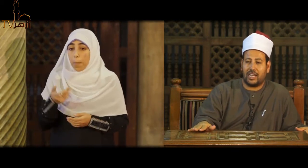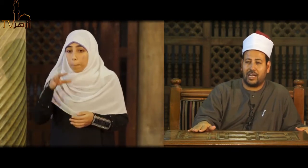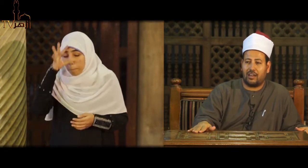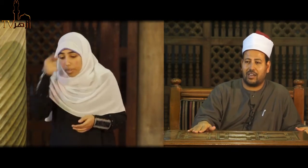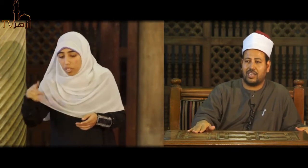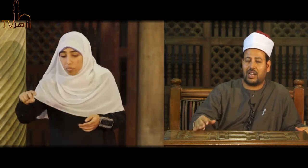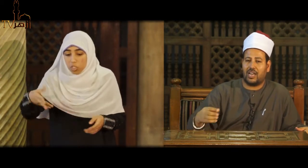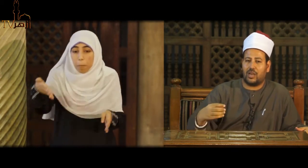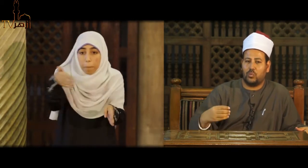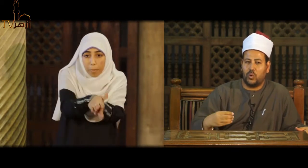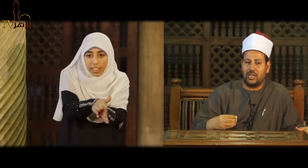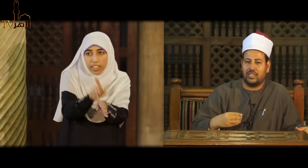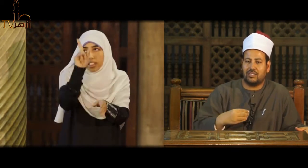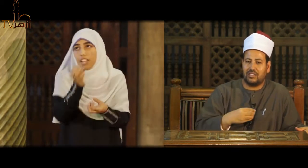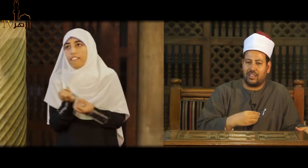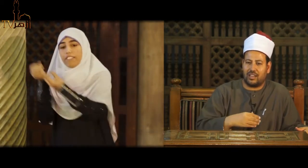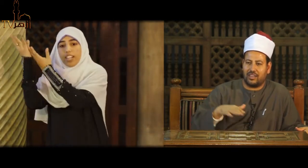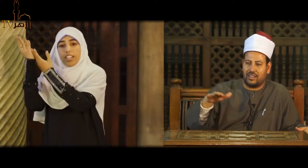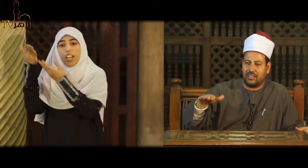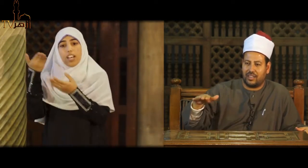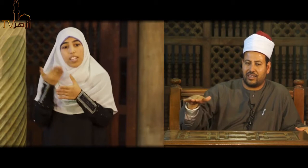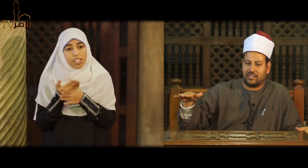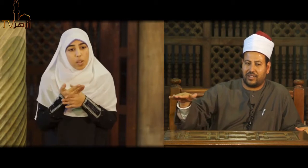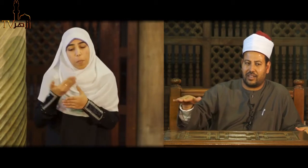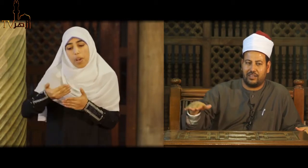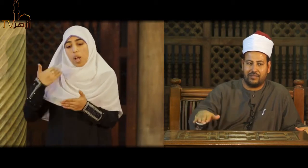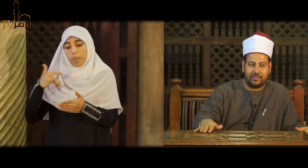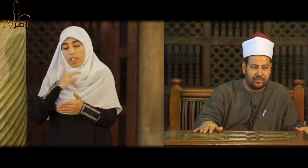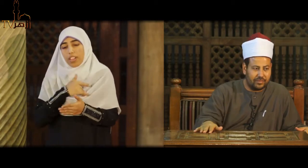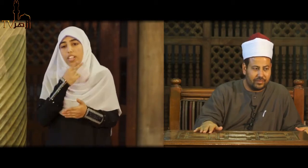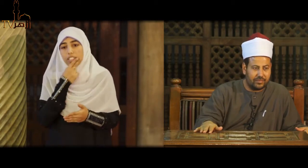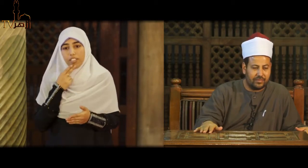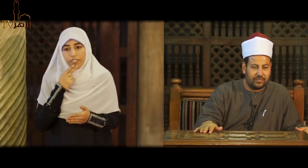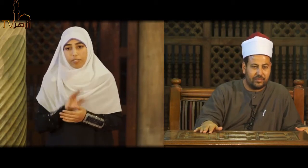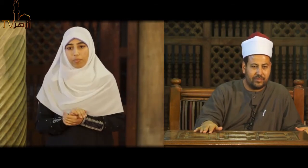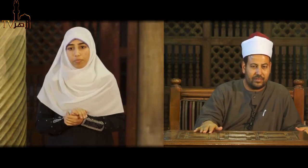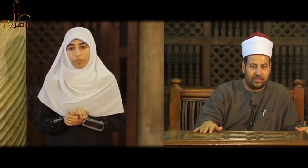وإن كان خرج على ولد صغار يعني أطفال